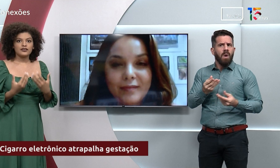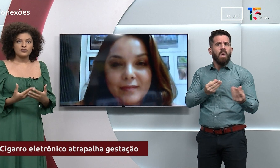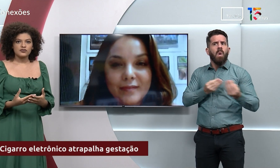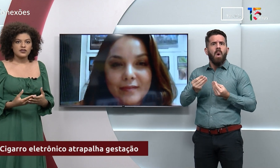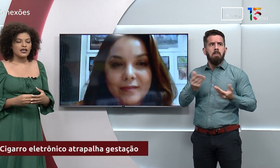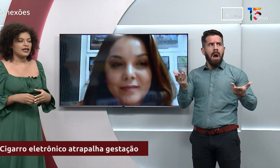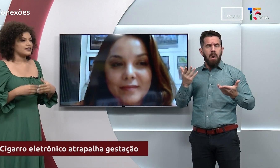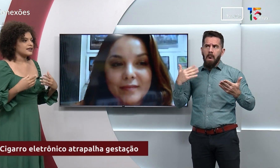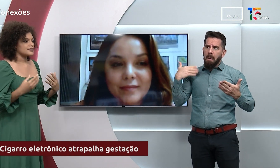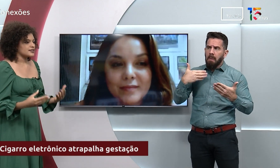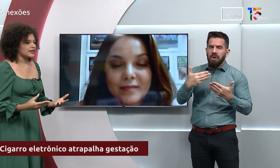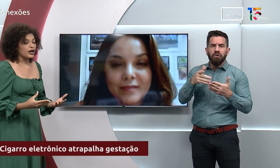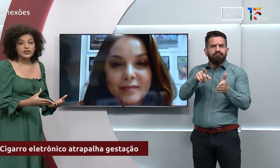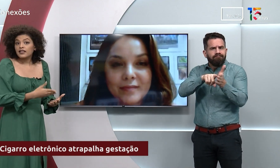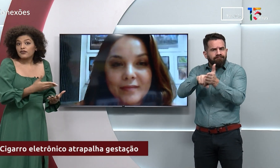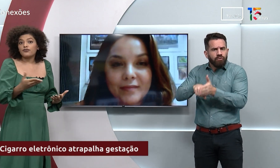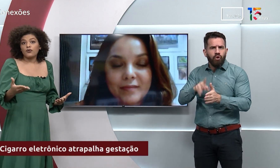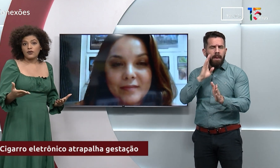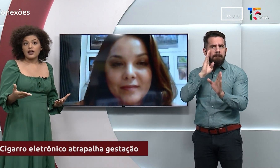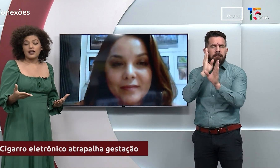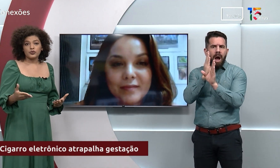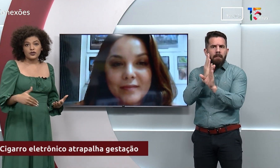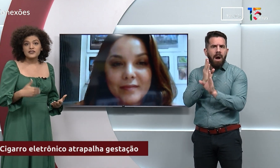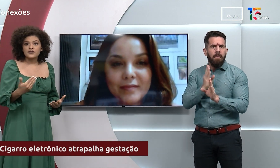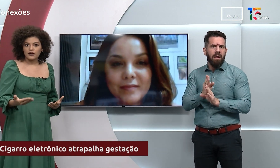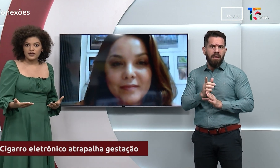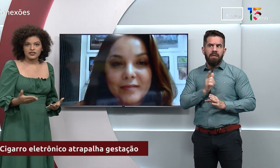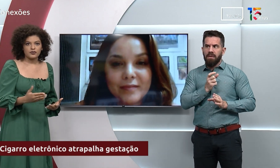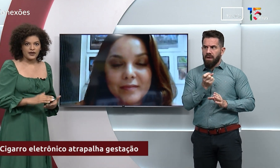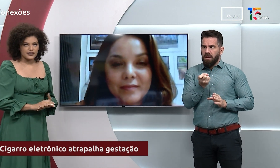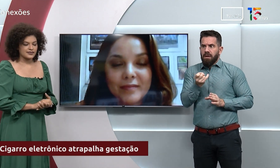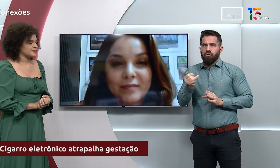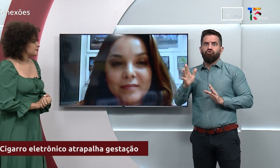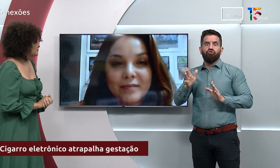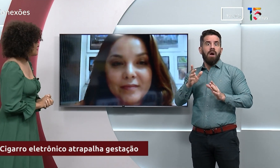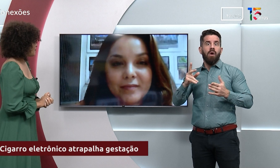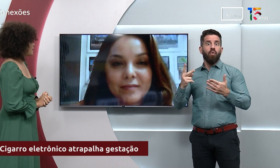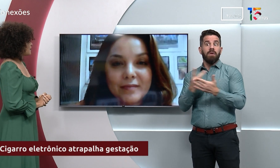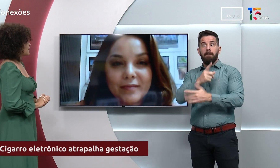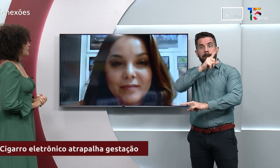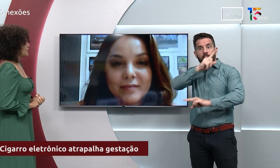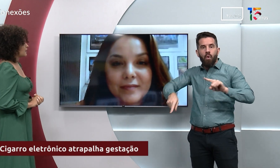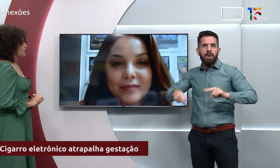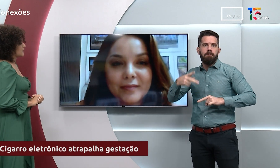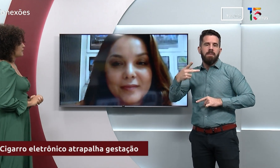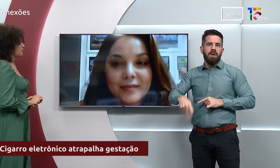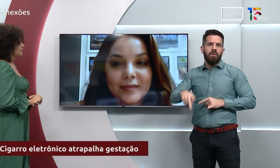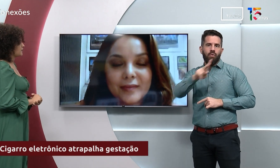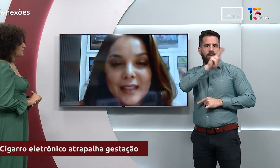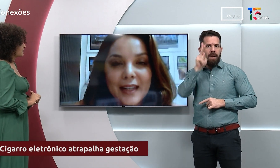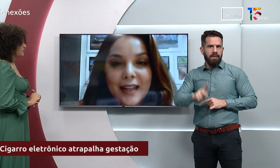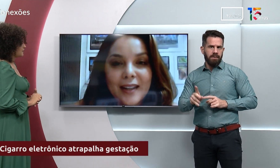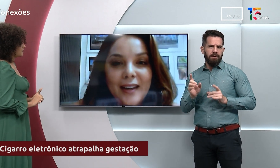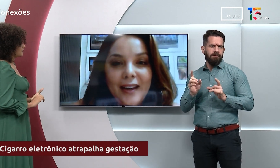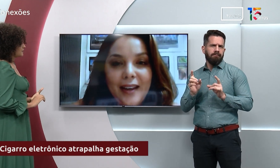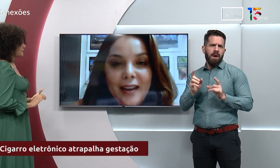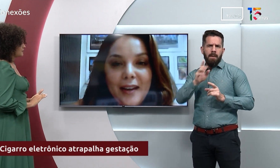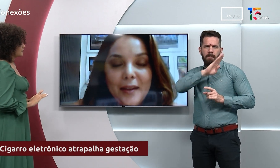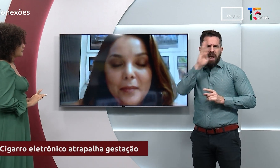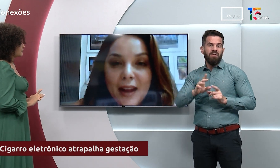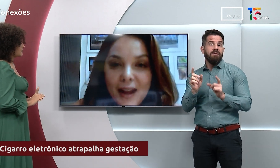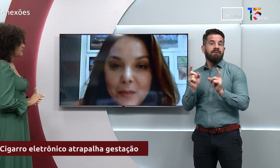roupa preta. Certo, então vamos lá. Doutora, vamos começar falando sobre os